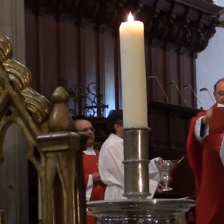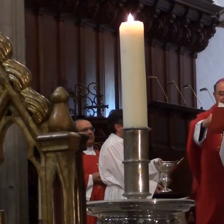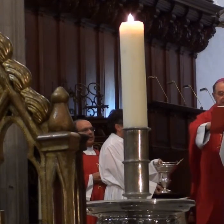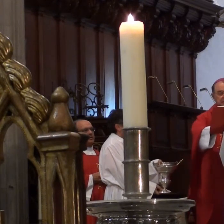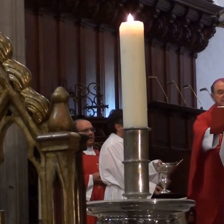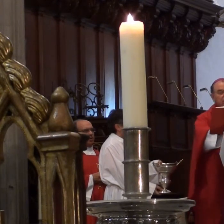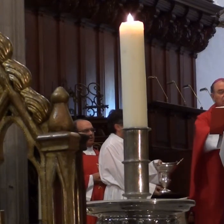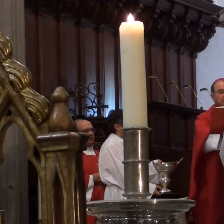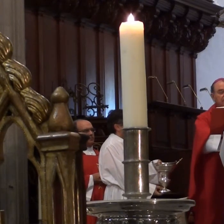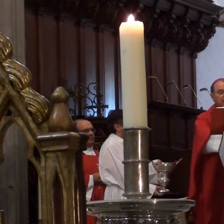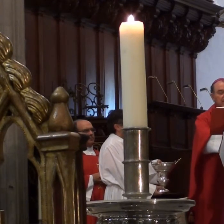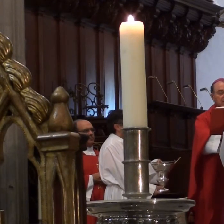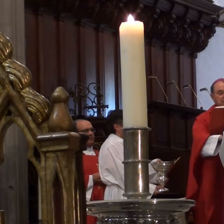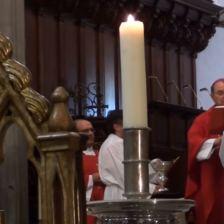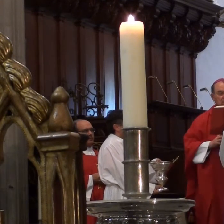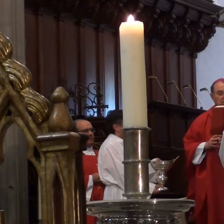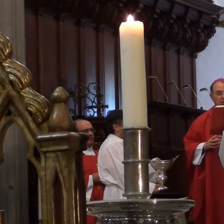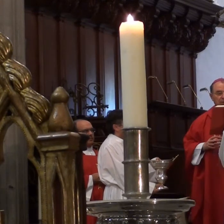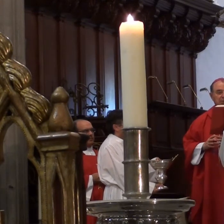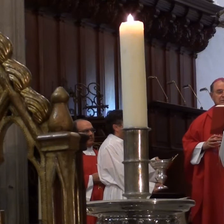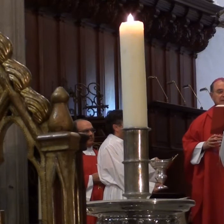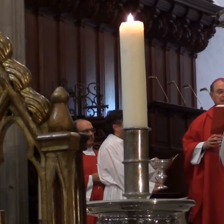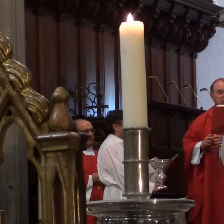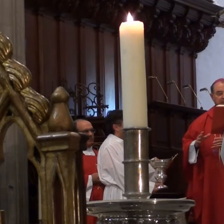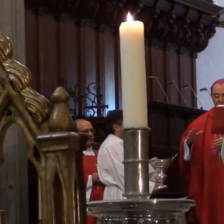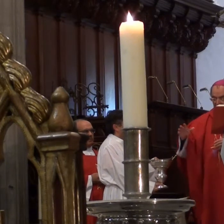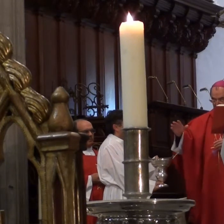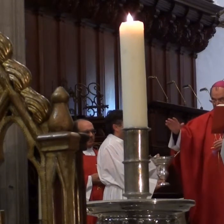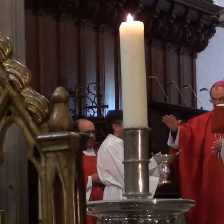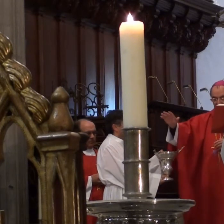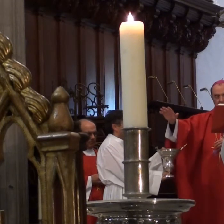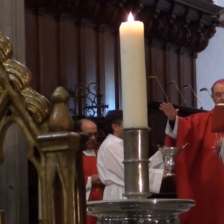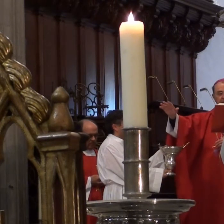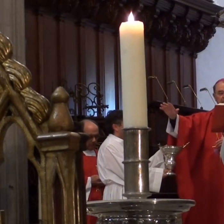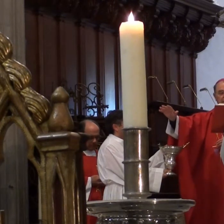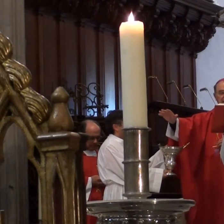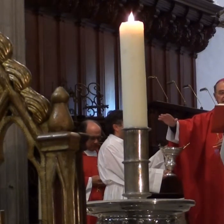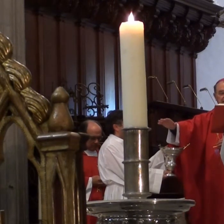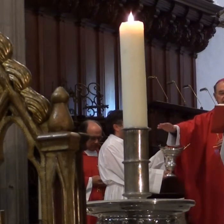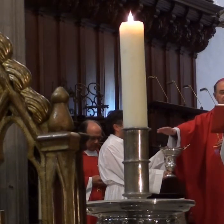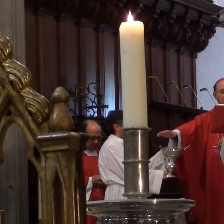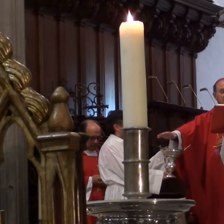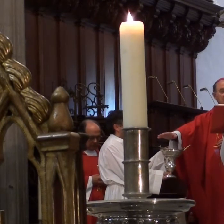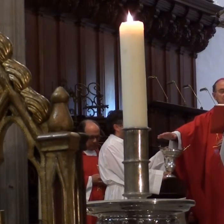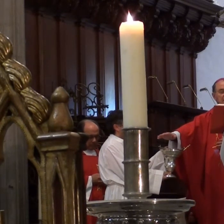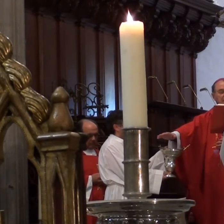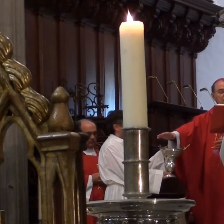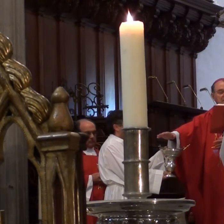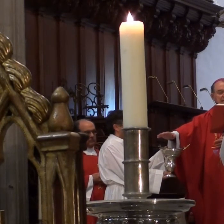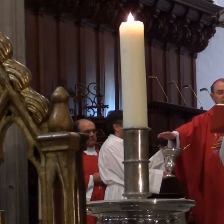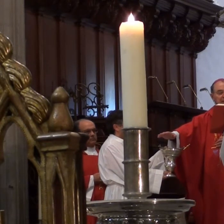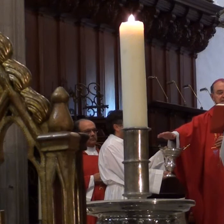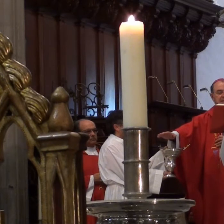por siempre señor oh Dios que en el domingo día Memorial de la resurrección